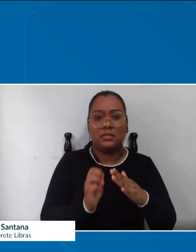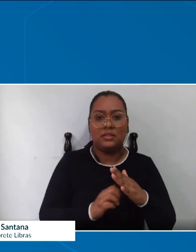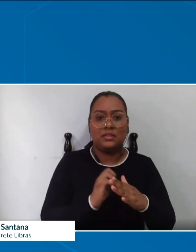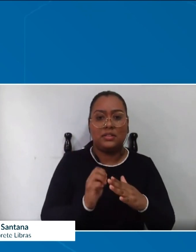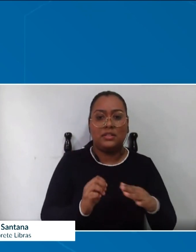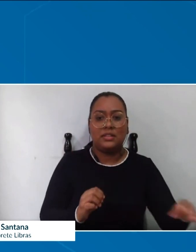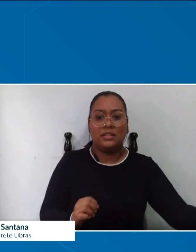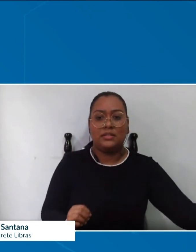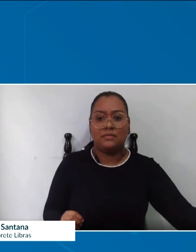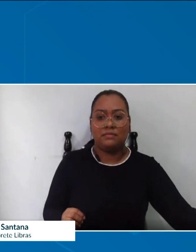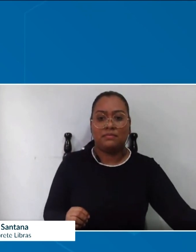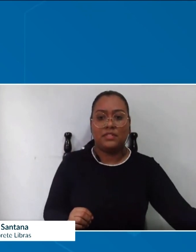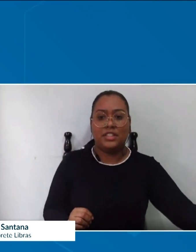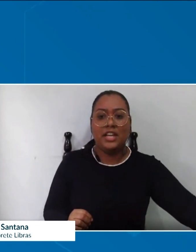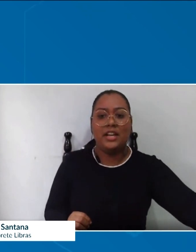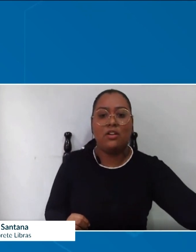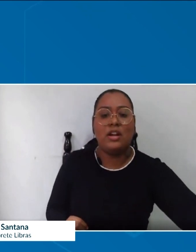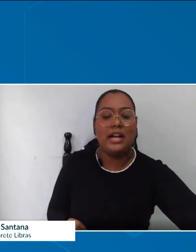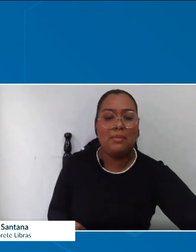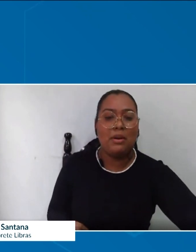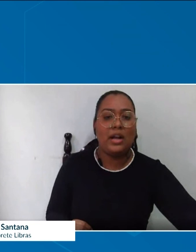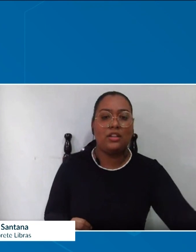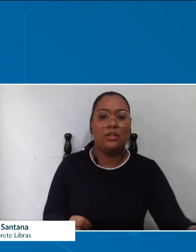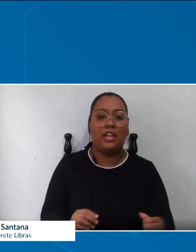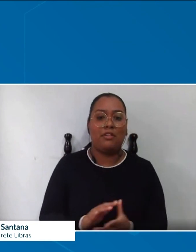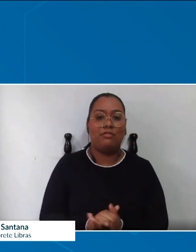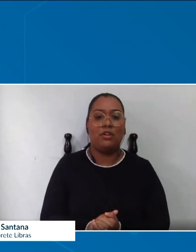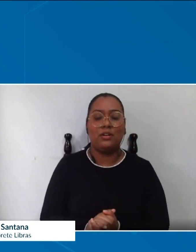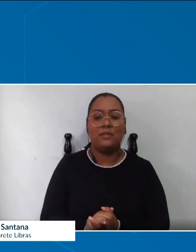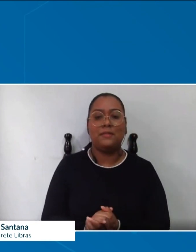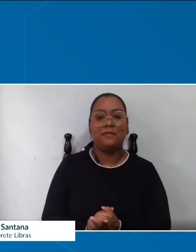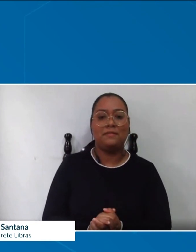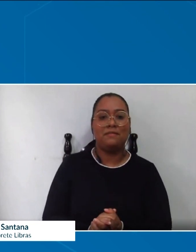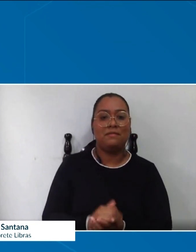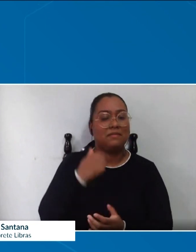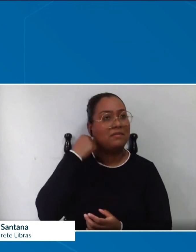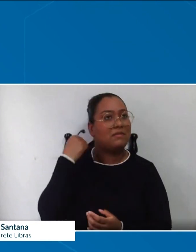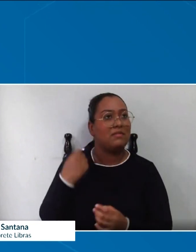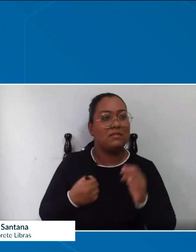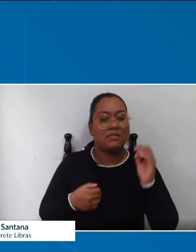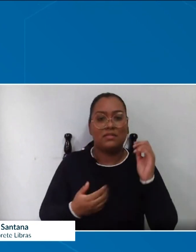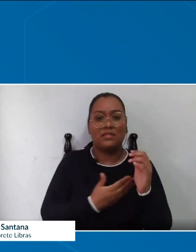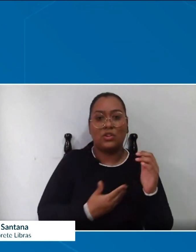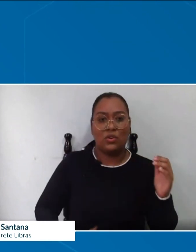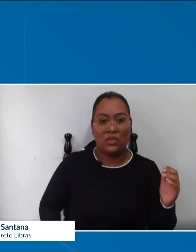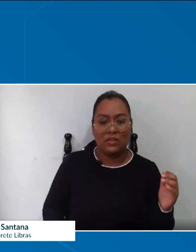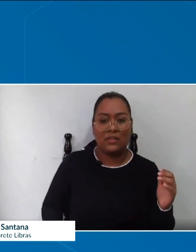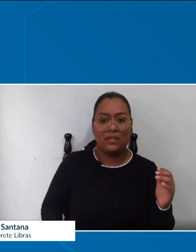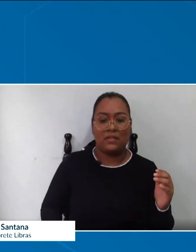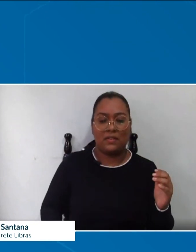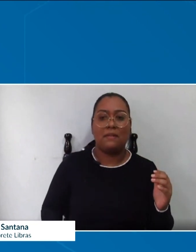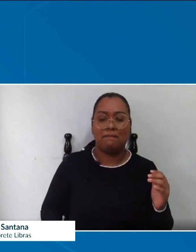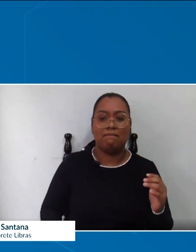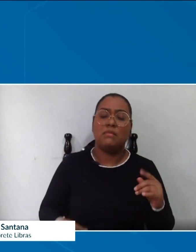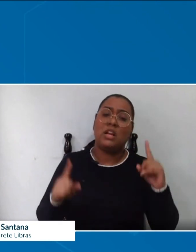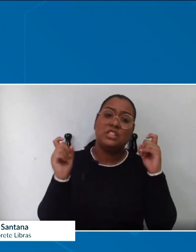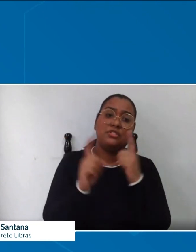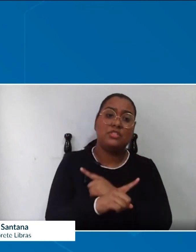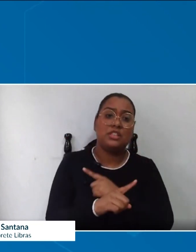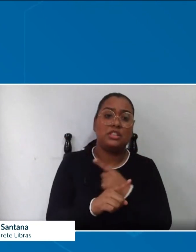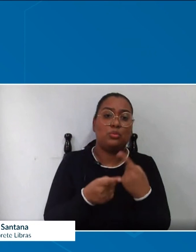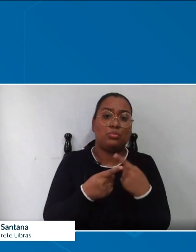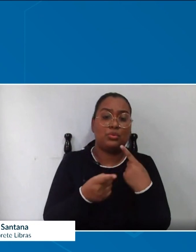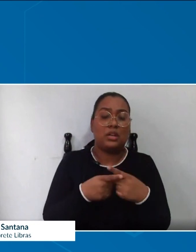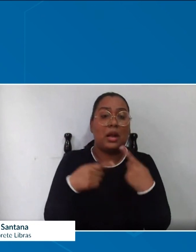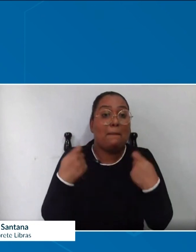seja implementada e o próprio governo não se preocupa em implementá-la. Com isso fica tudo muito difícil de fazer essas coisas.